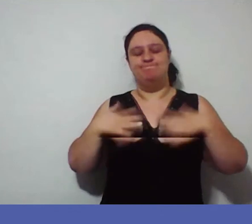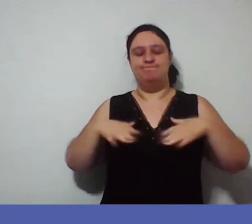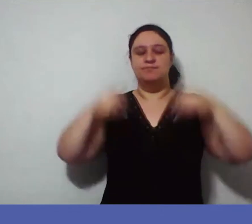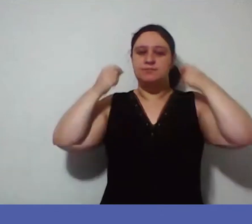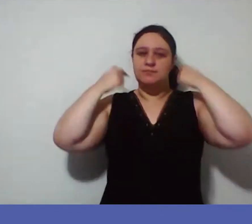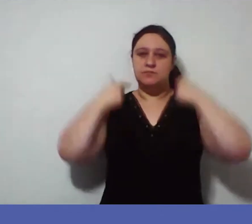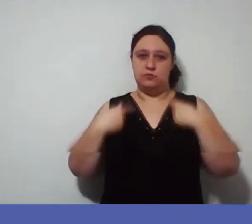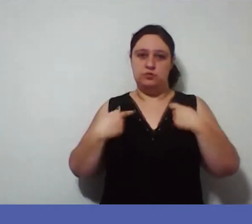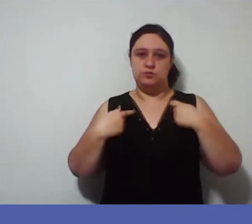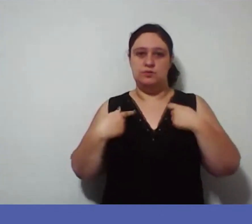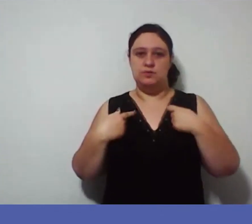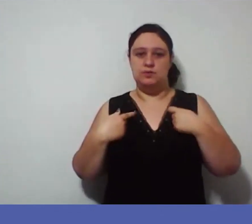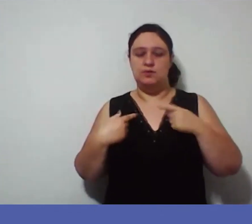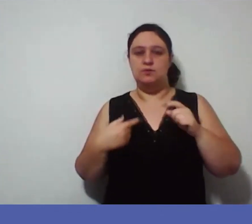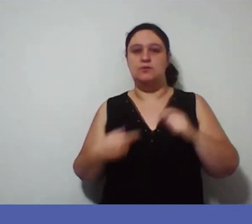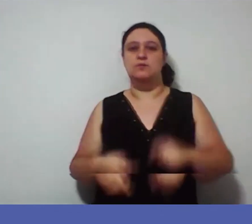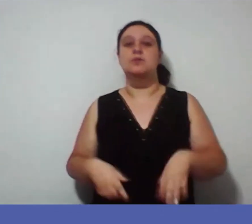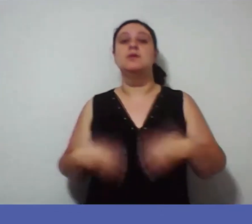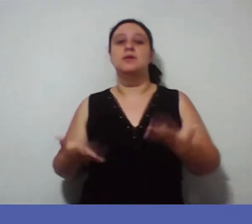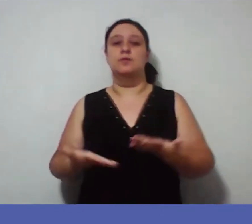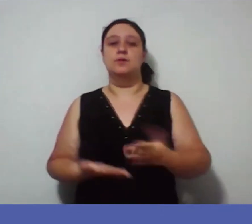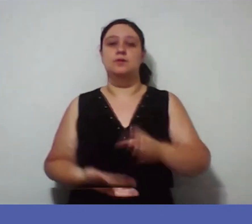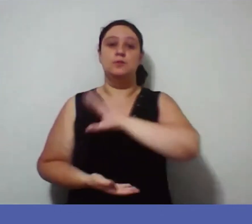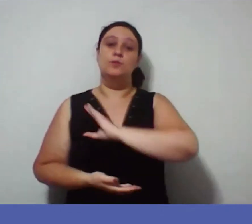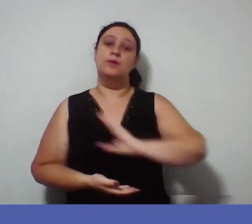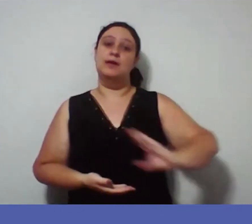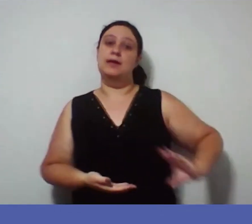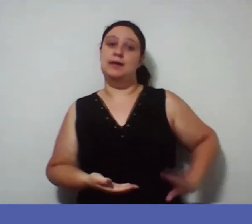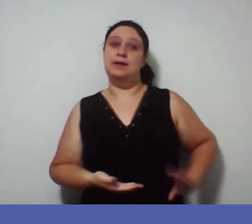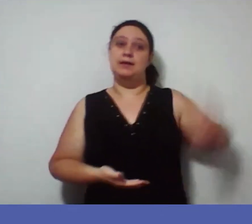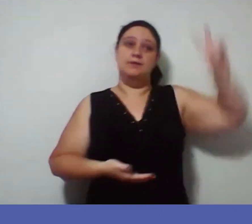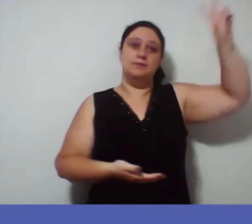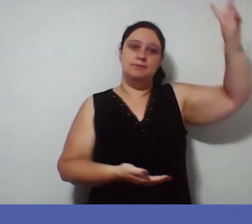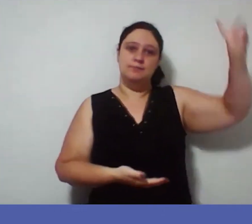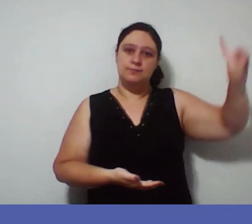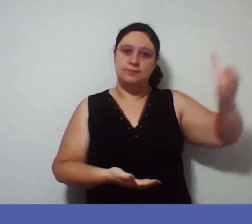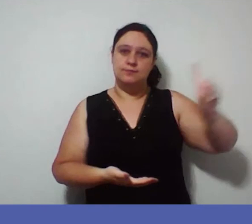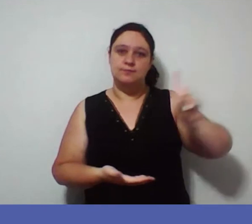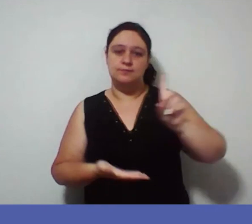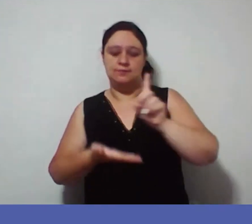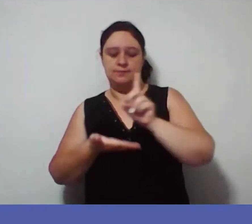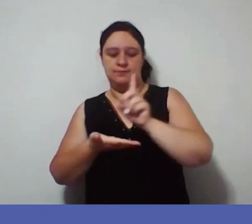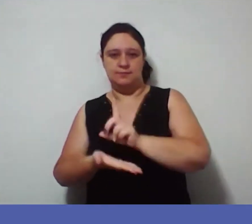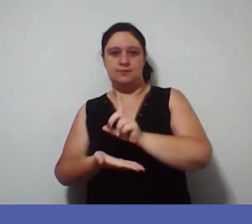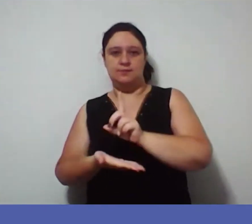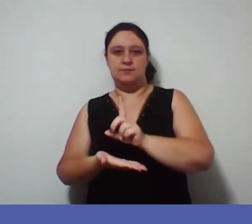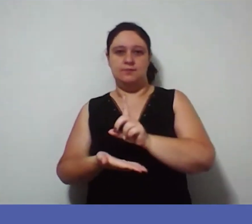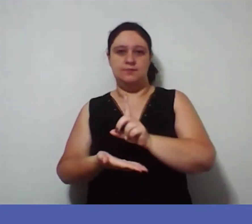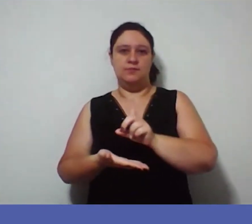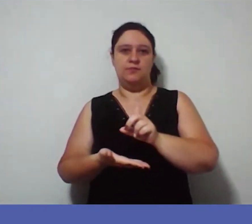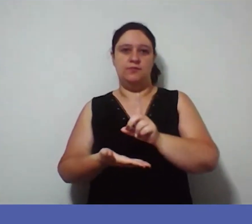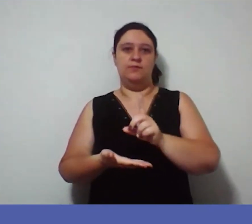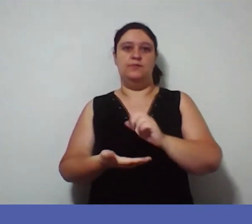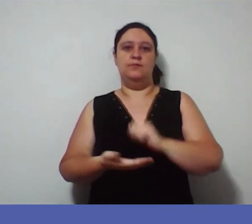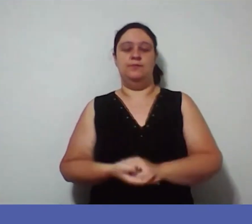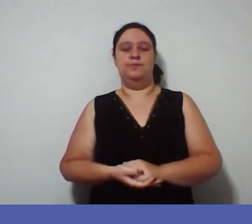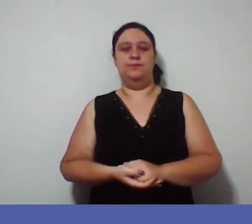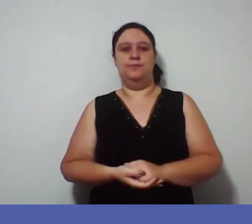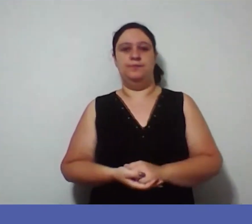quando Cristo vier na sua glória, será tempos da restauração de todas as